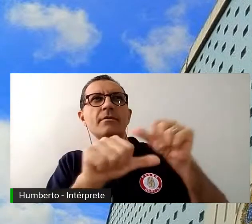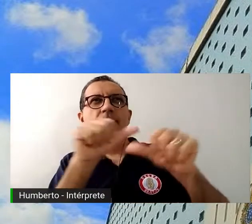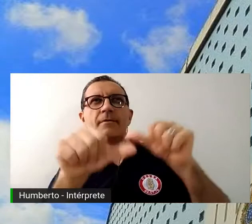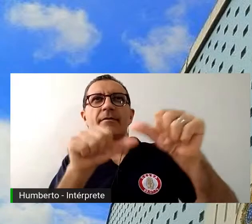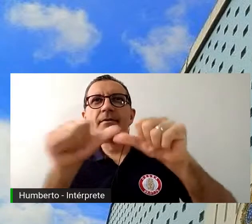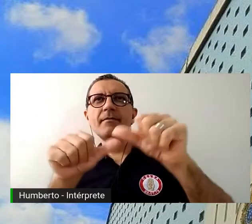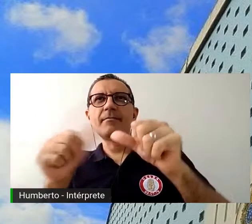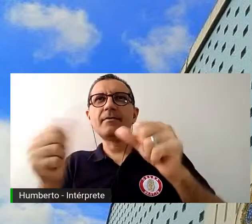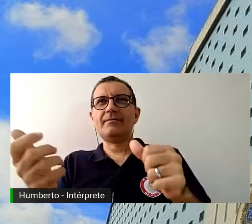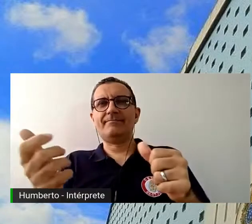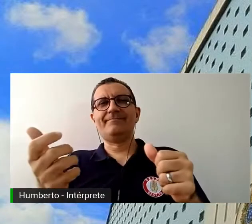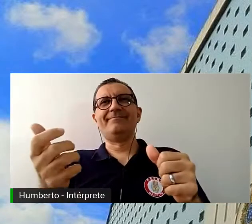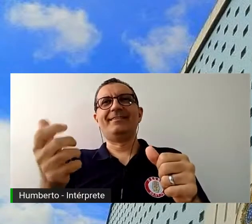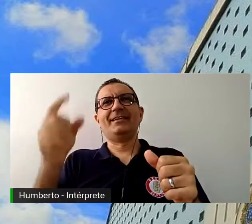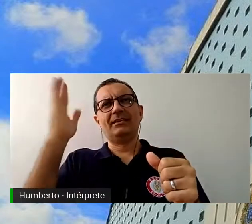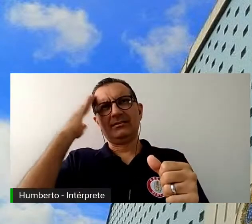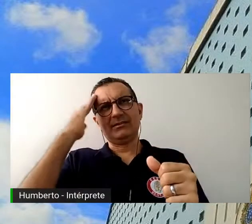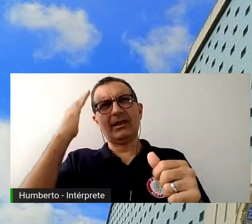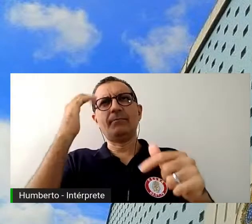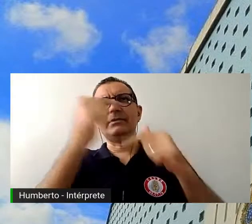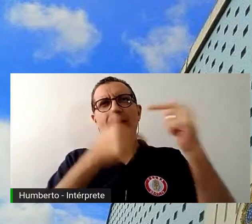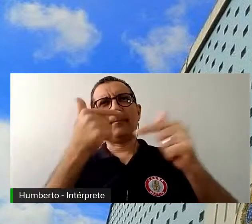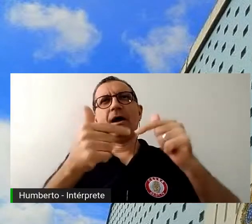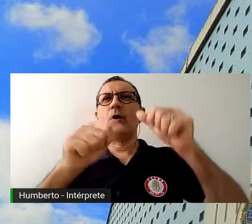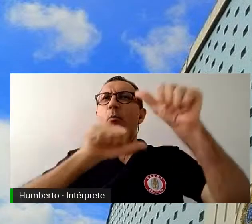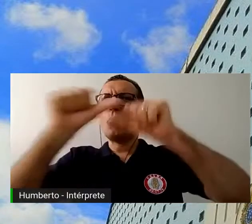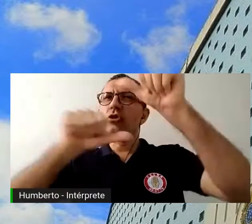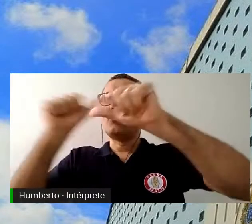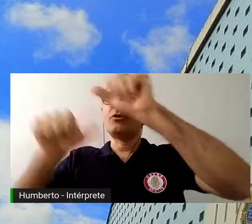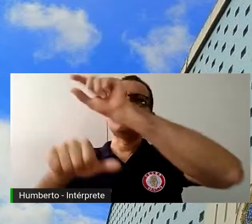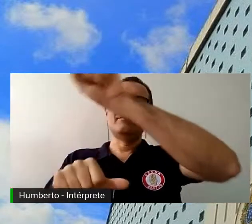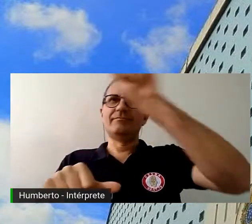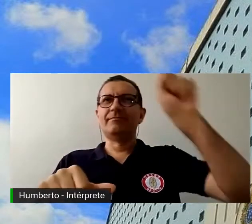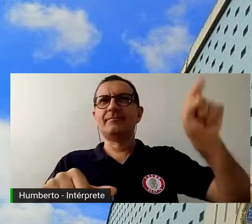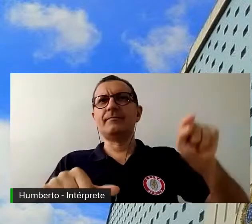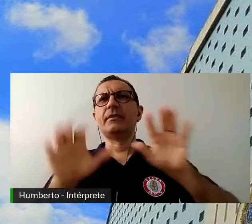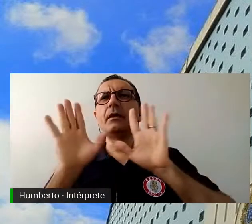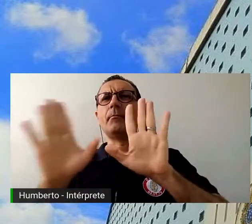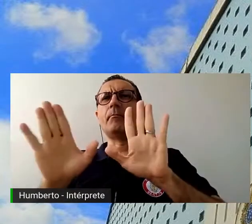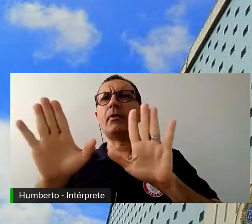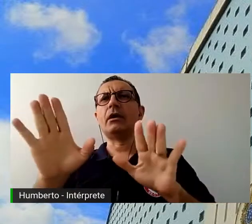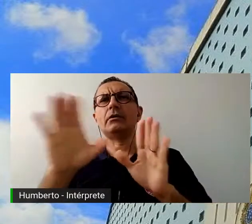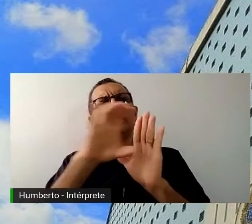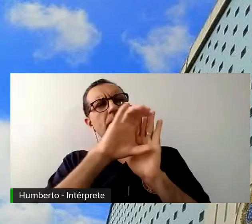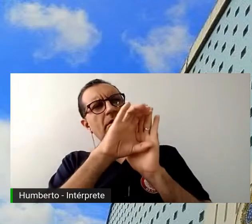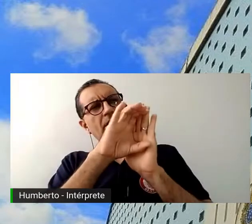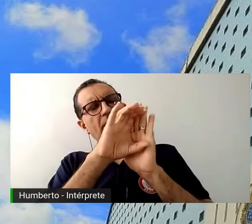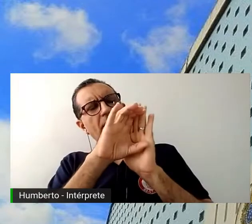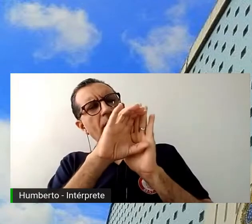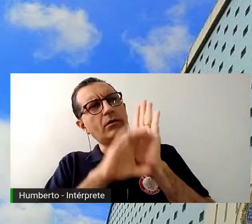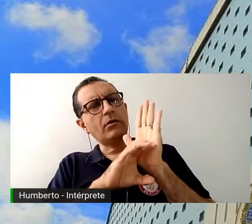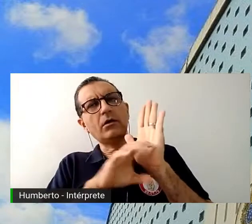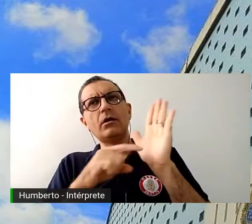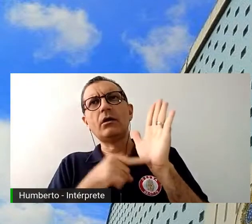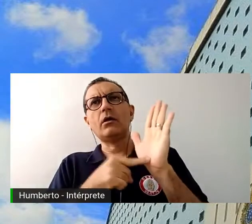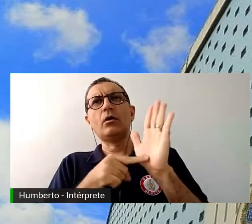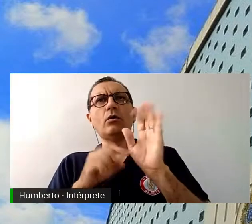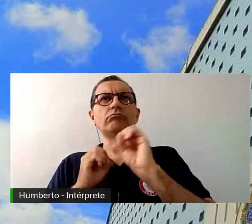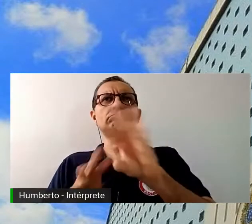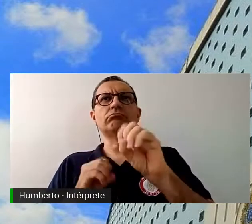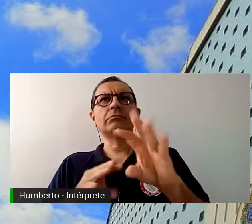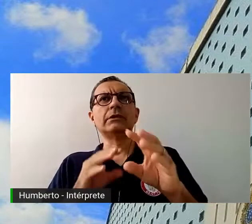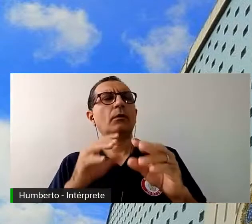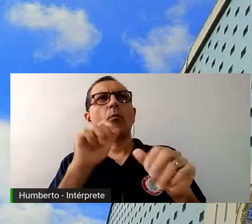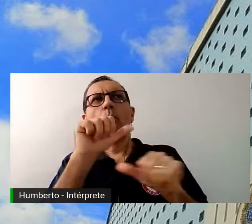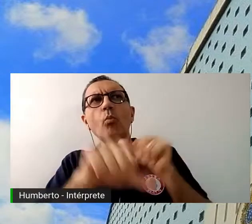muito no mercado, tá? Muito bem. Mas como é que você flexibiliza um currículo? Como é que você introduz cursos breves? Como é que